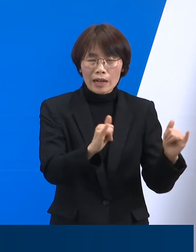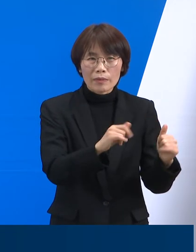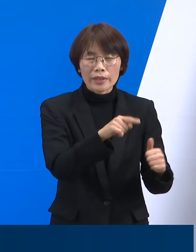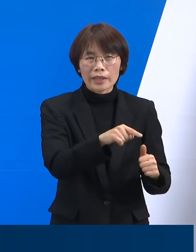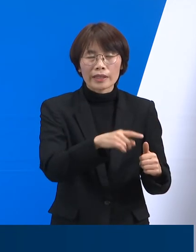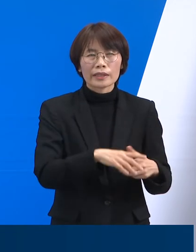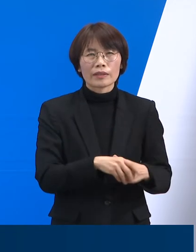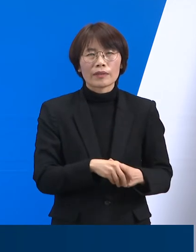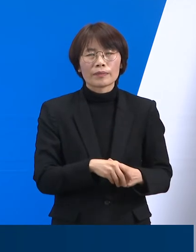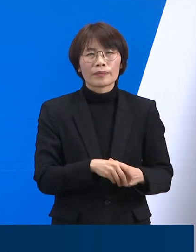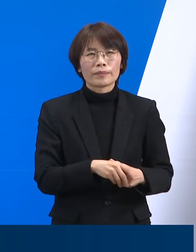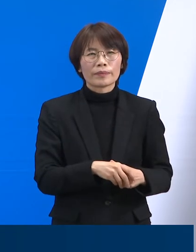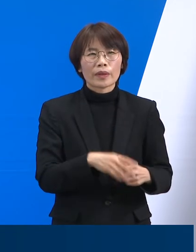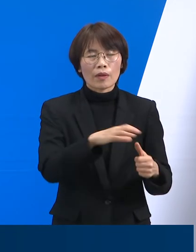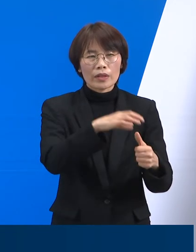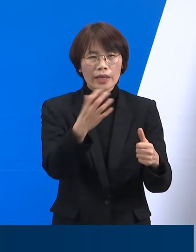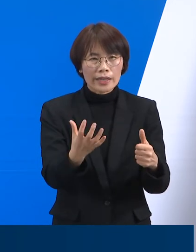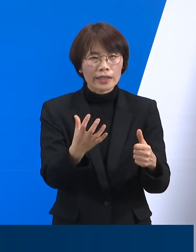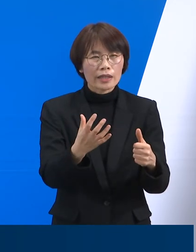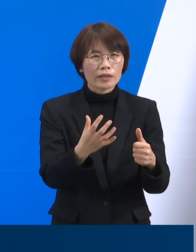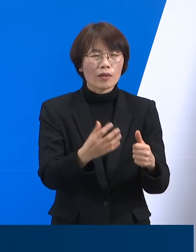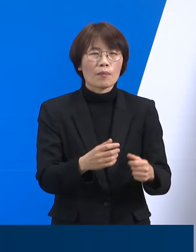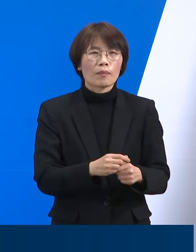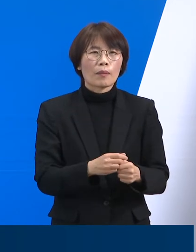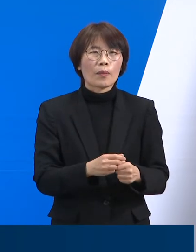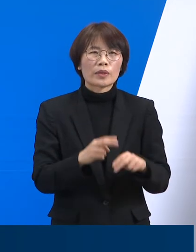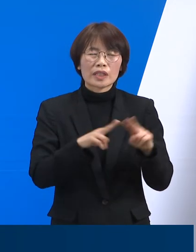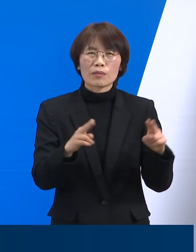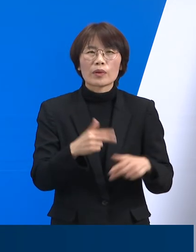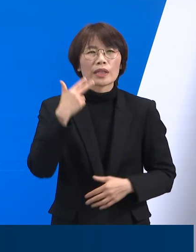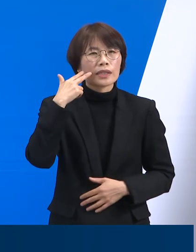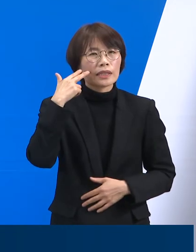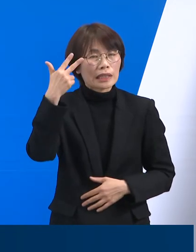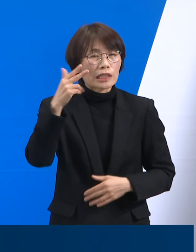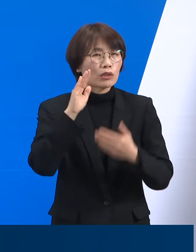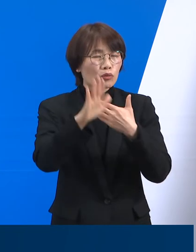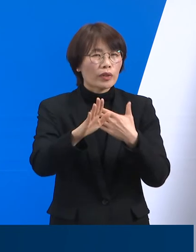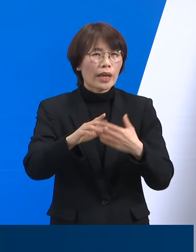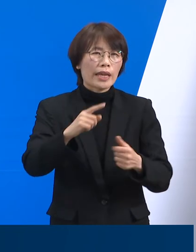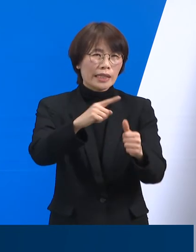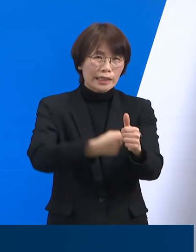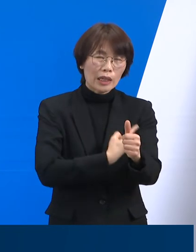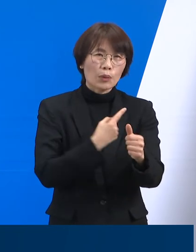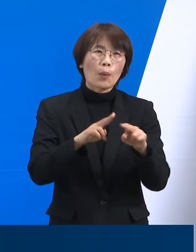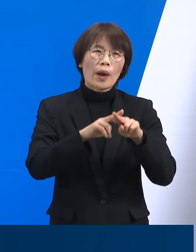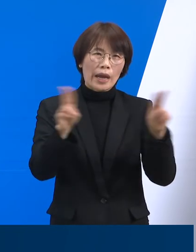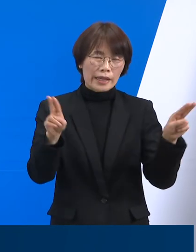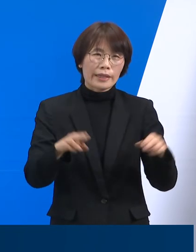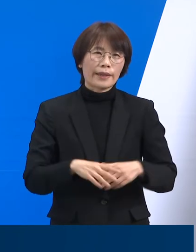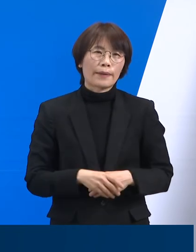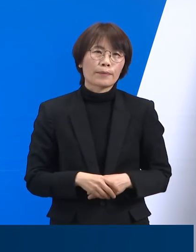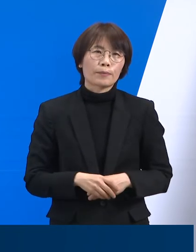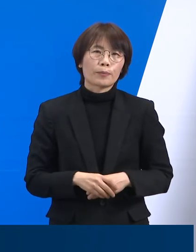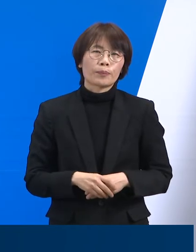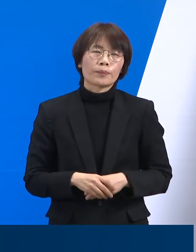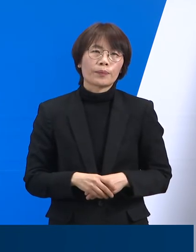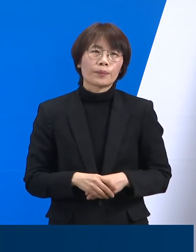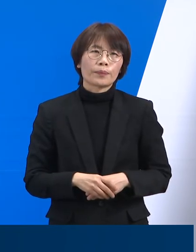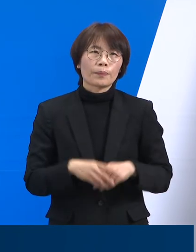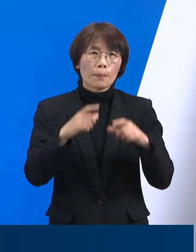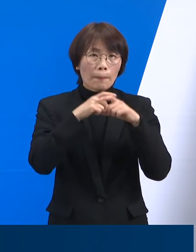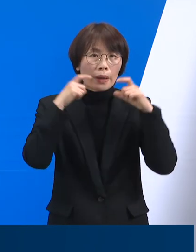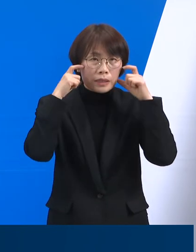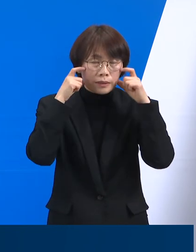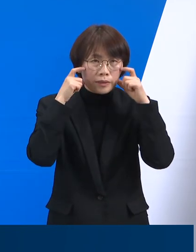통해 진행되고 격리 해제는 별도 통보 없이 7일 후에 자동 해제로 변경됩니다. 또한 마스크